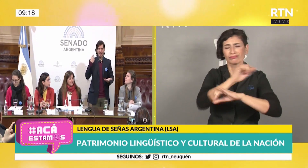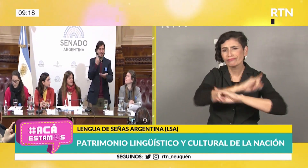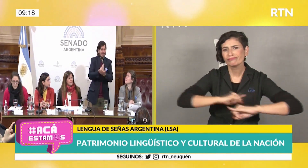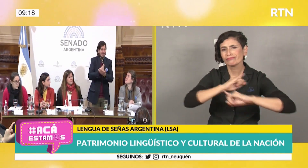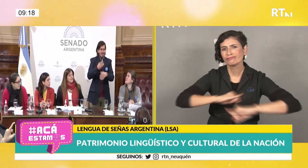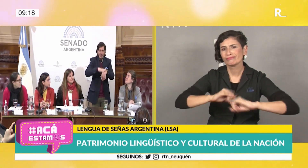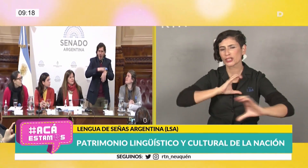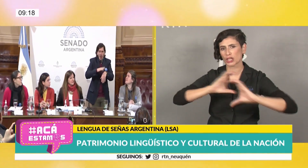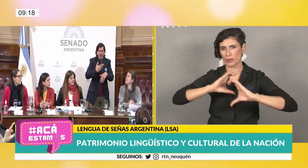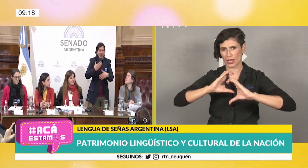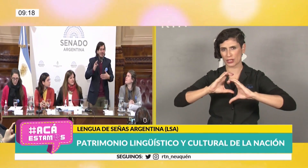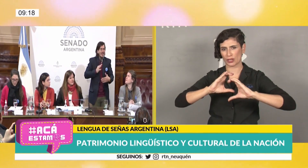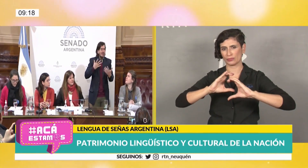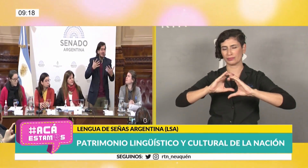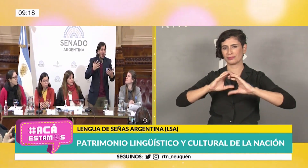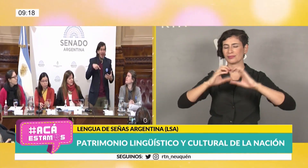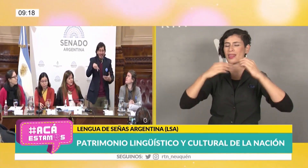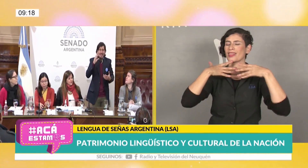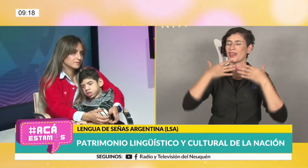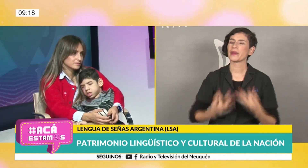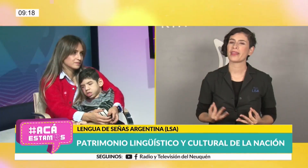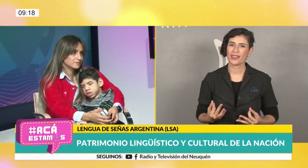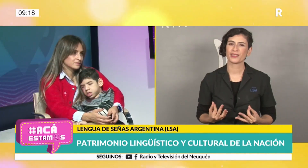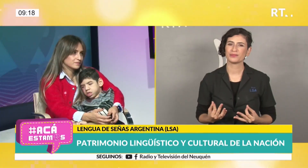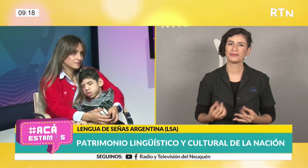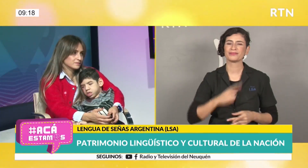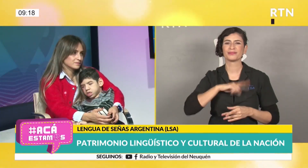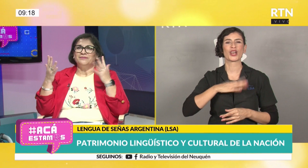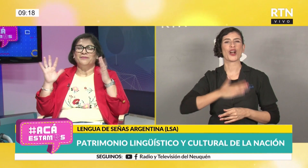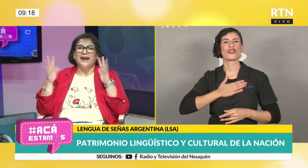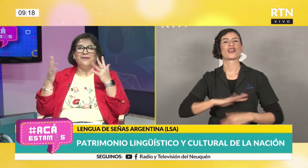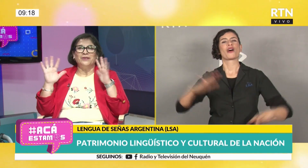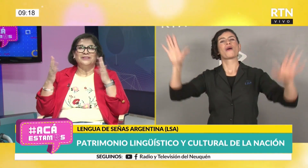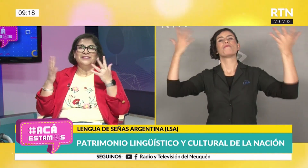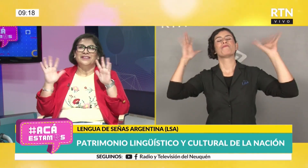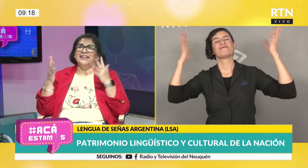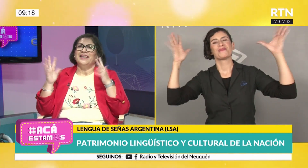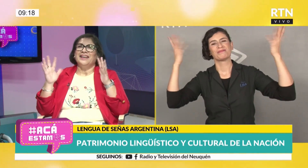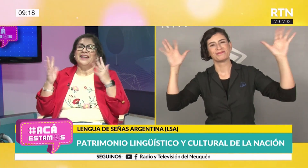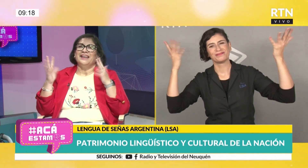información. Así que estamos muy contentos. Bravo, bravo.